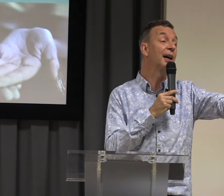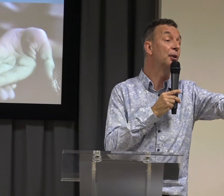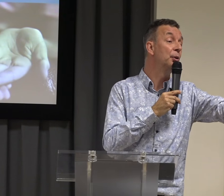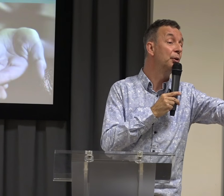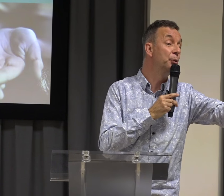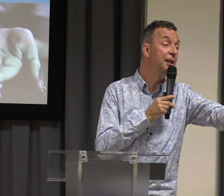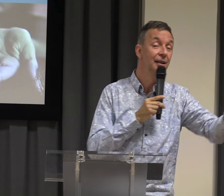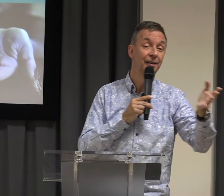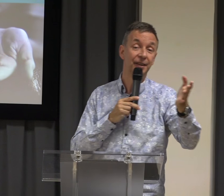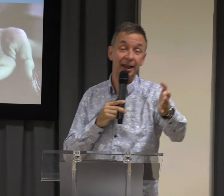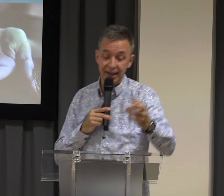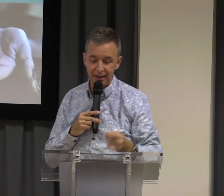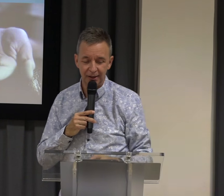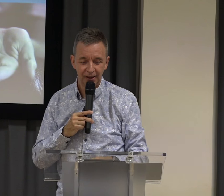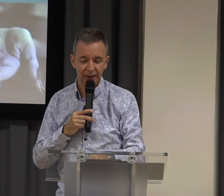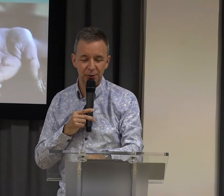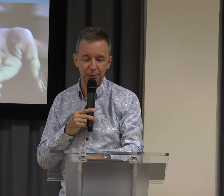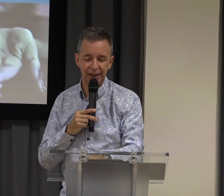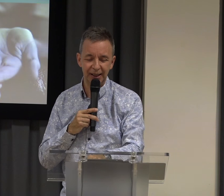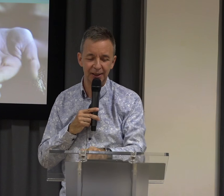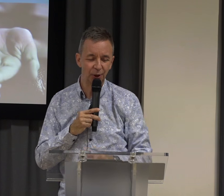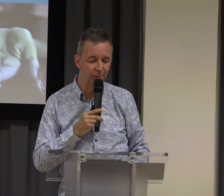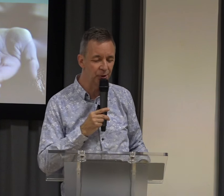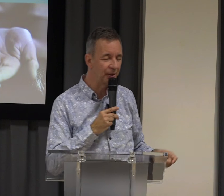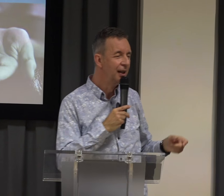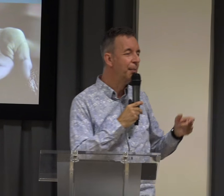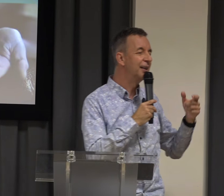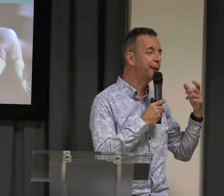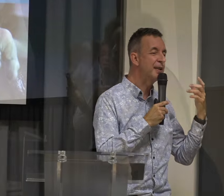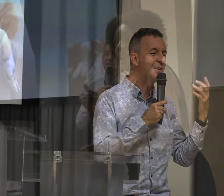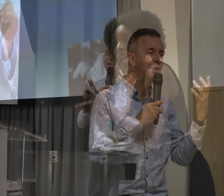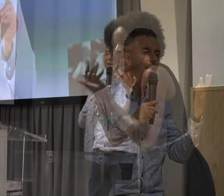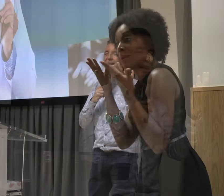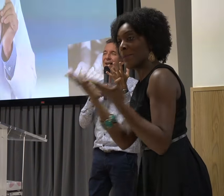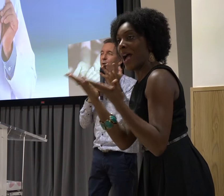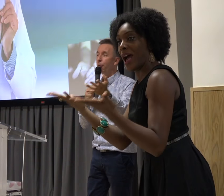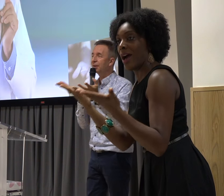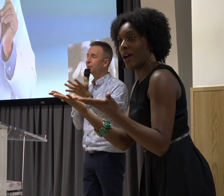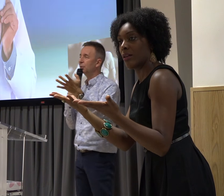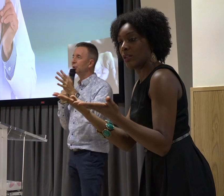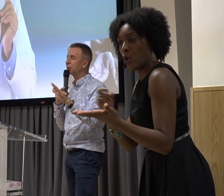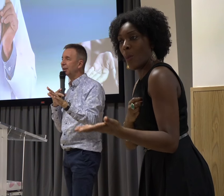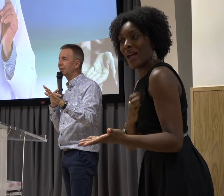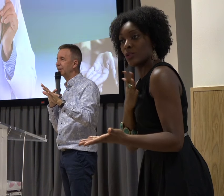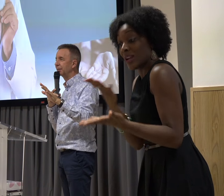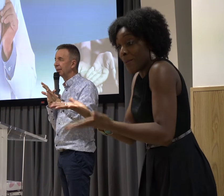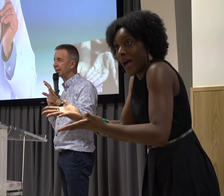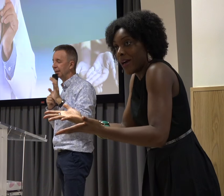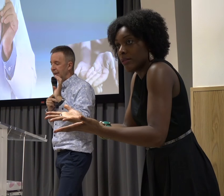pas vers lui, vers elle, vers celui qui est dans le besoin. Manifestez la compassion de